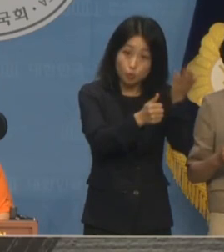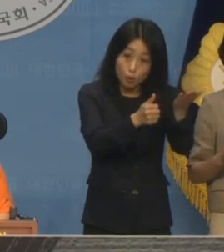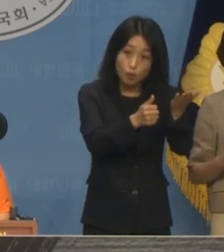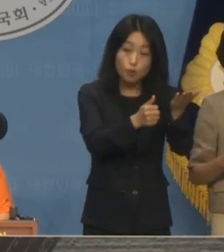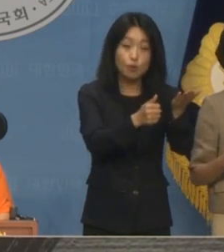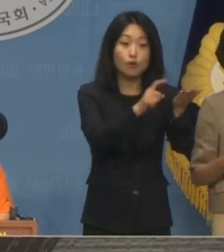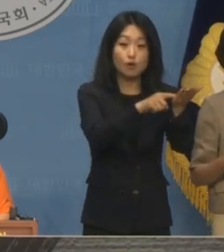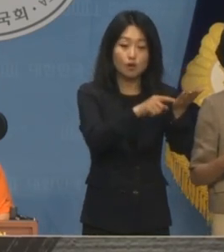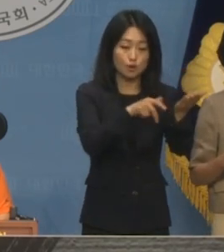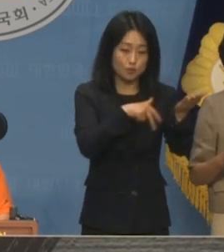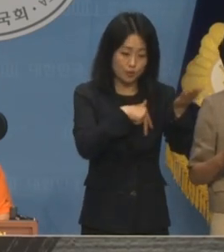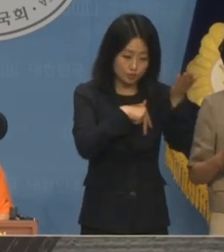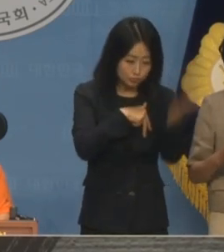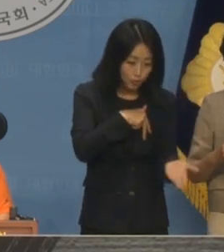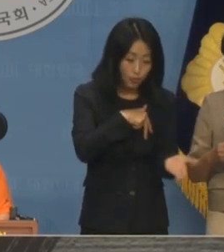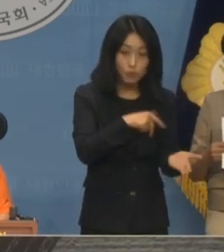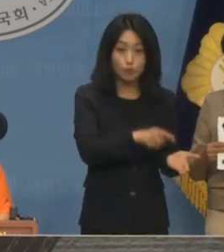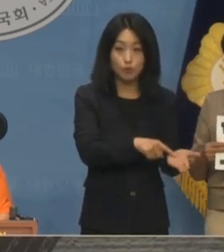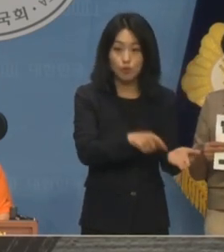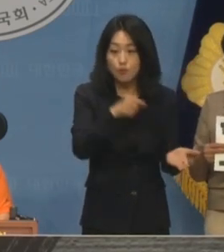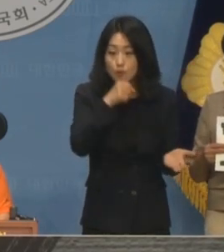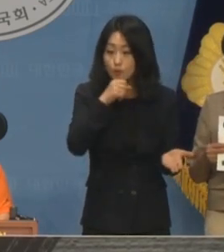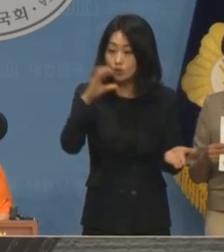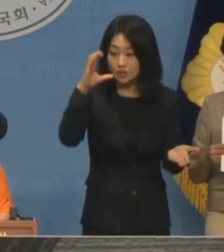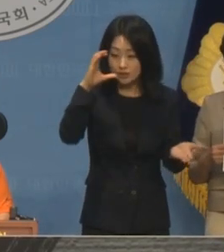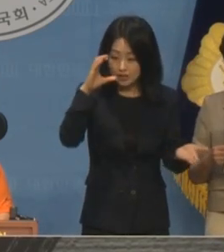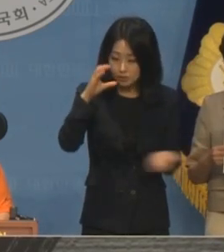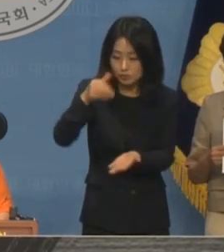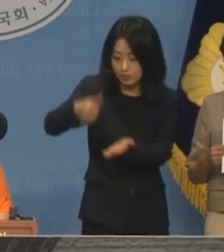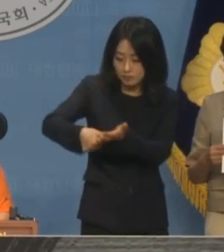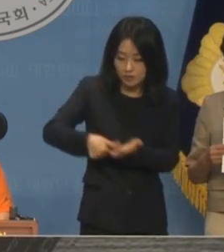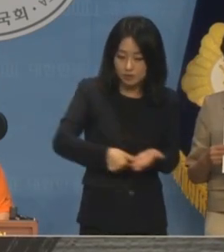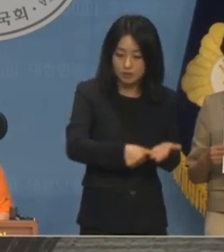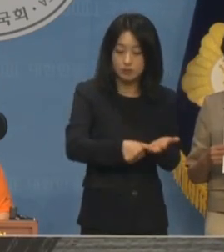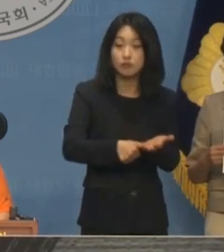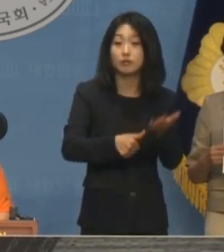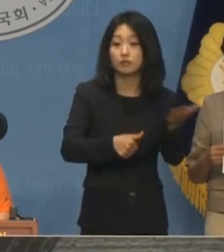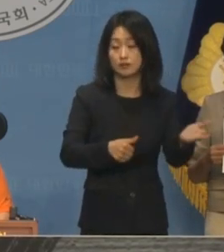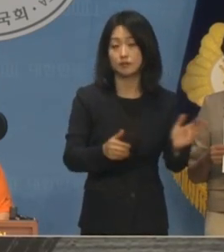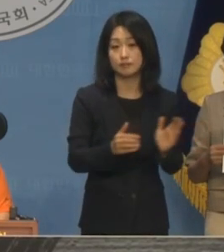서명을 받아냈습니다. 우리 오늘